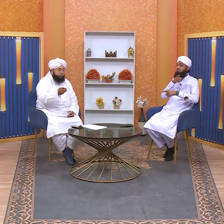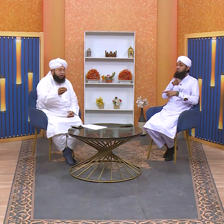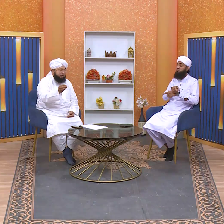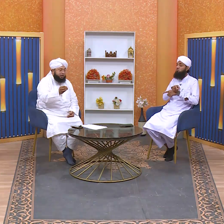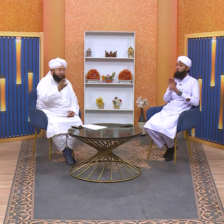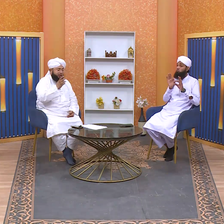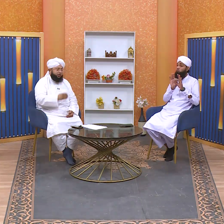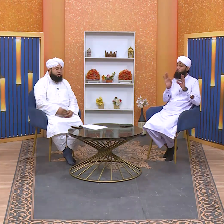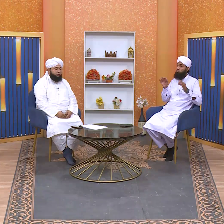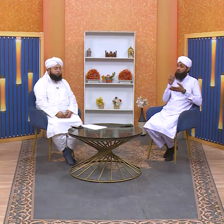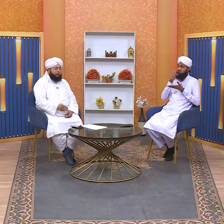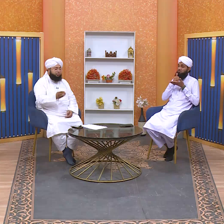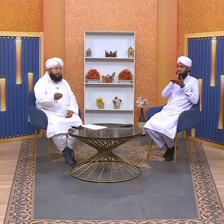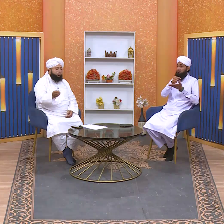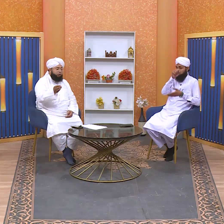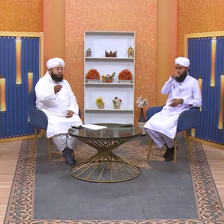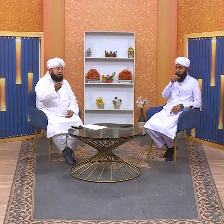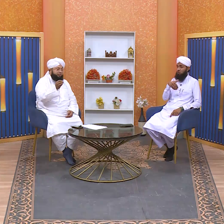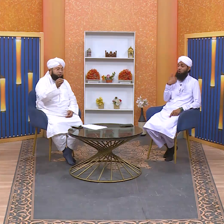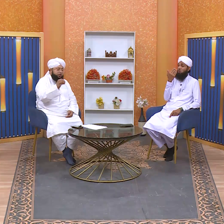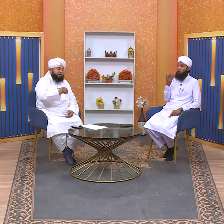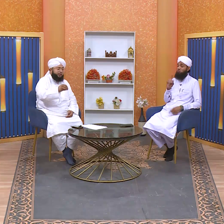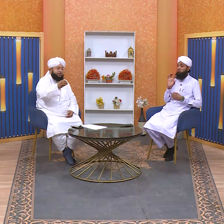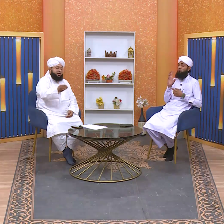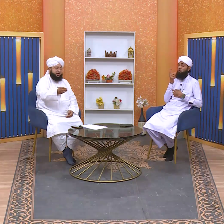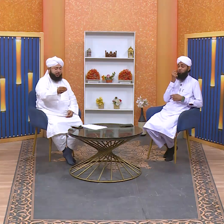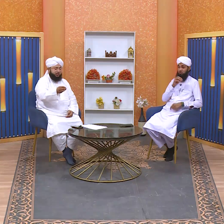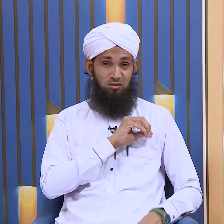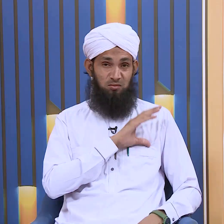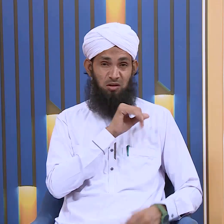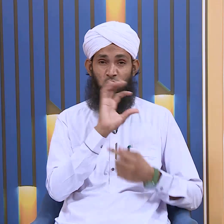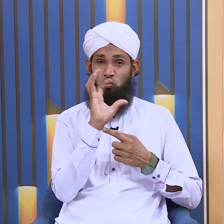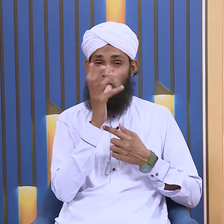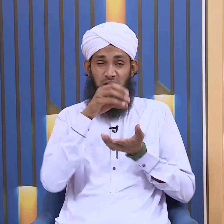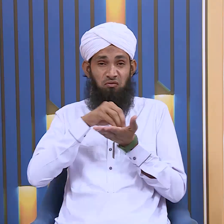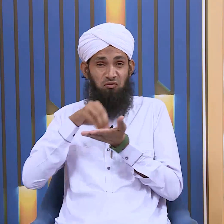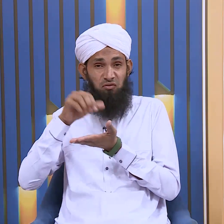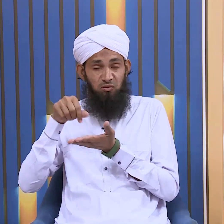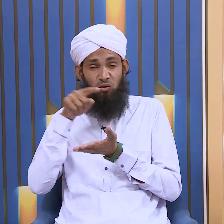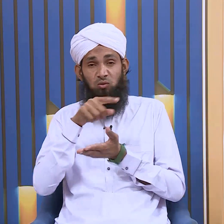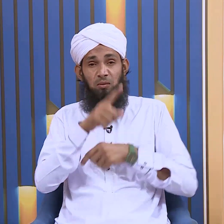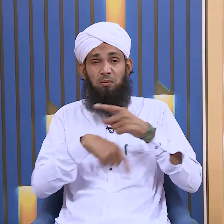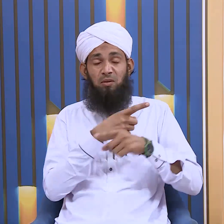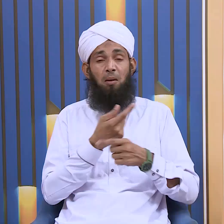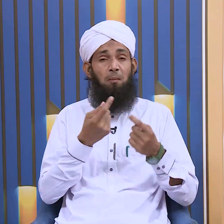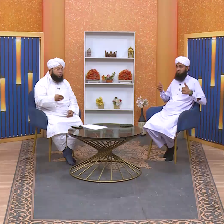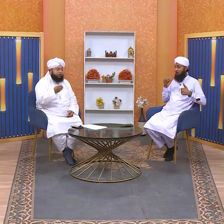پورا بدلہ دیں گے، اور جو اعمال انہوں نے طلب دنیا کے لیے کیے ہیں ان کا اجر صحت و دولت، وسعت رزق اور